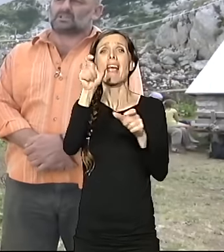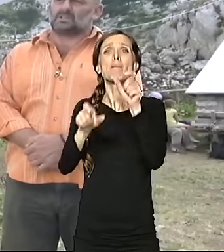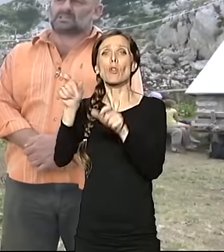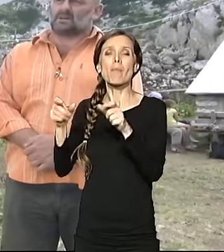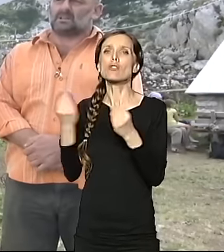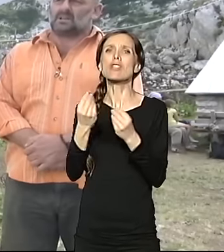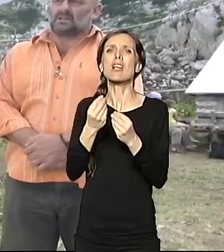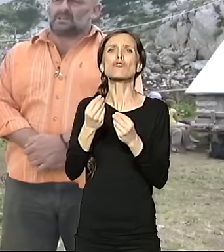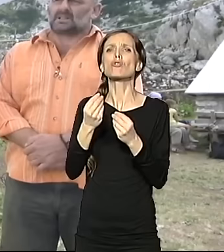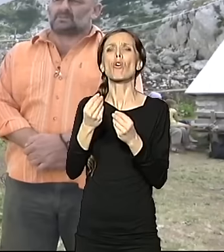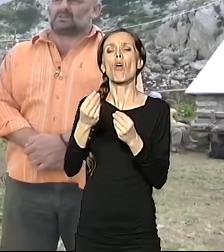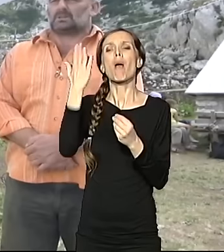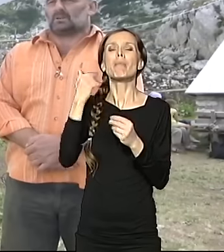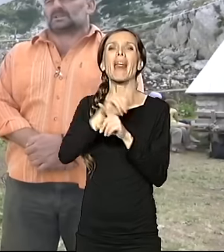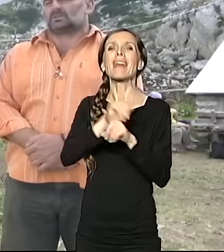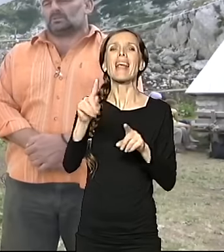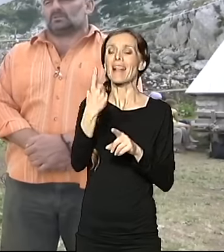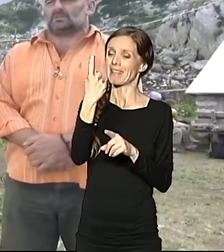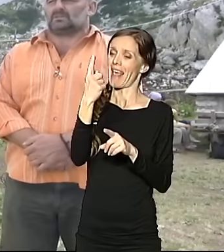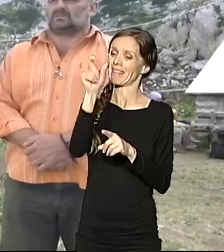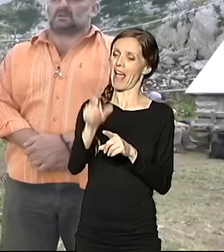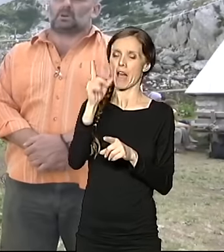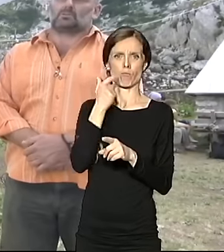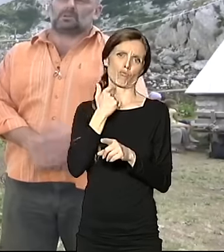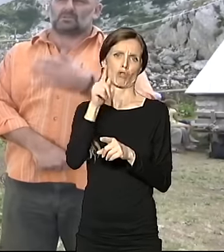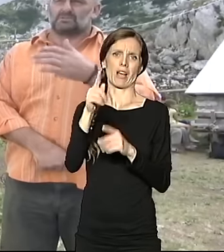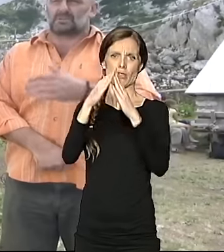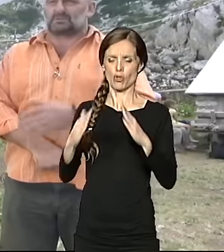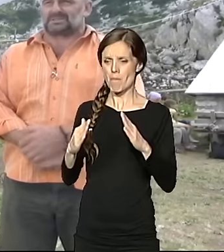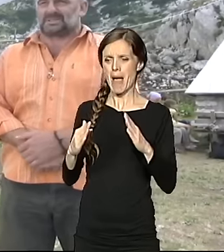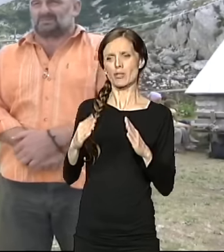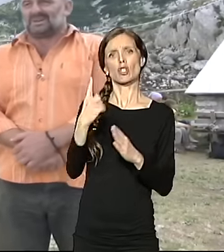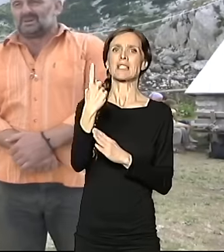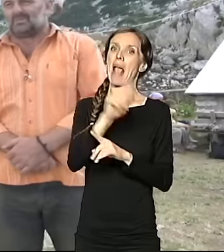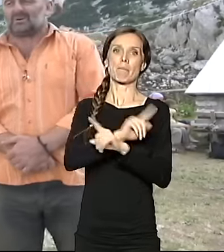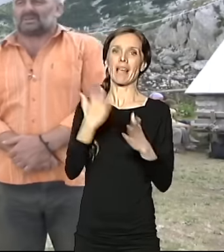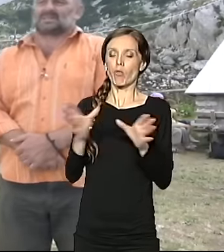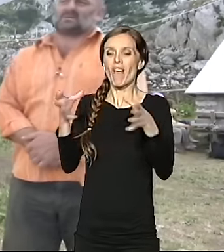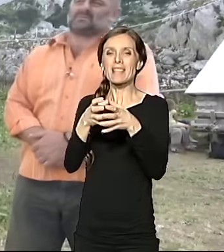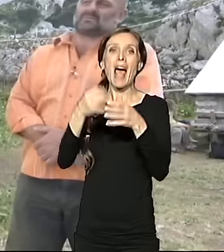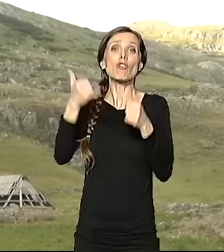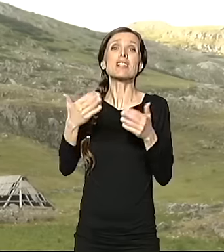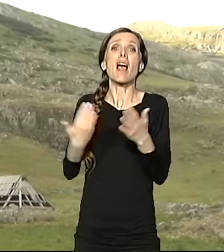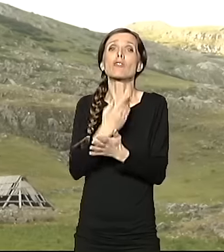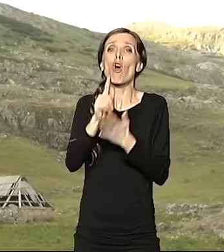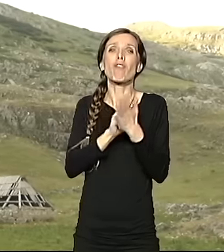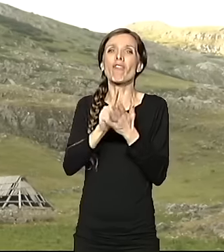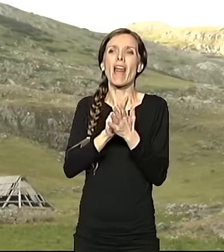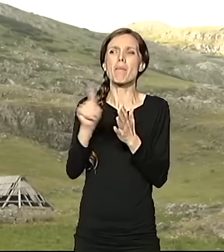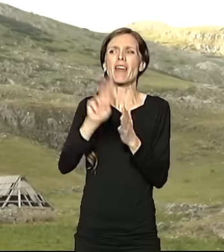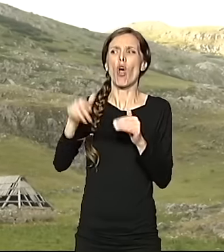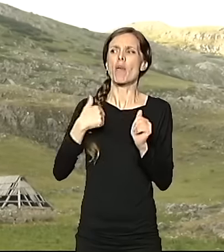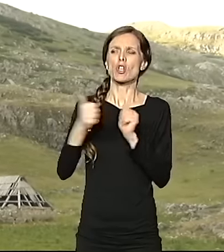jedan domaćin nije sam nikad bio. A sad u ovo novije vrijeme ne može više niko ni s kim. Pa onda sama porodica